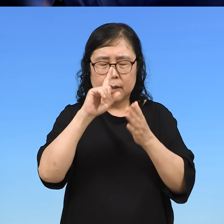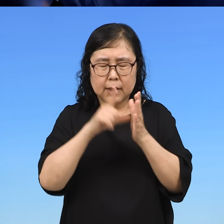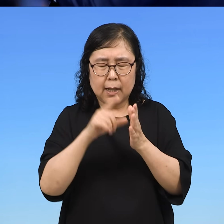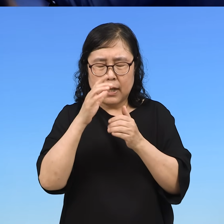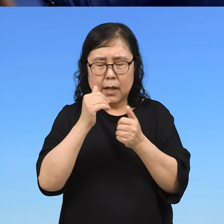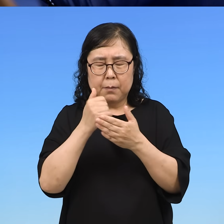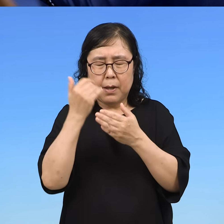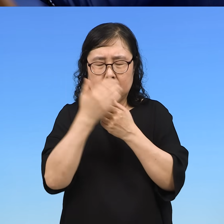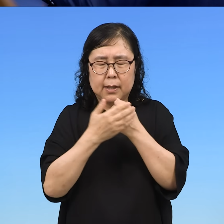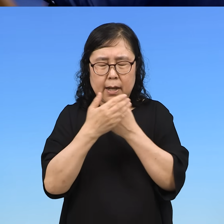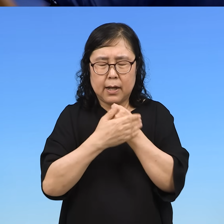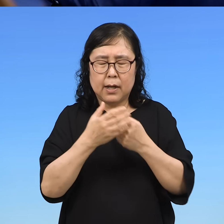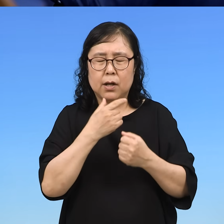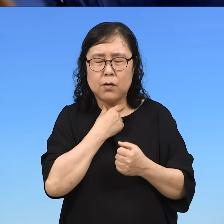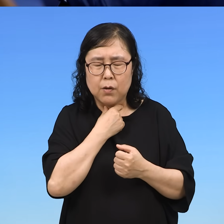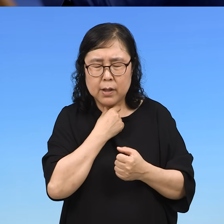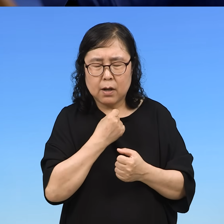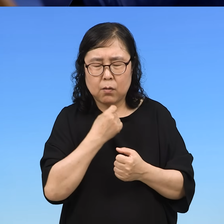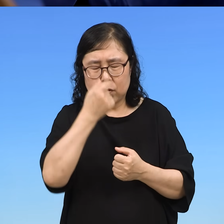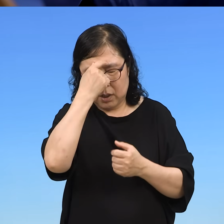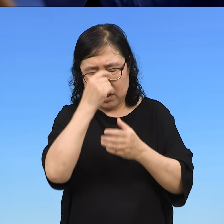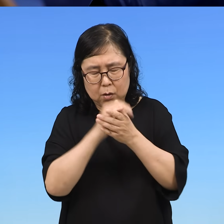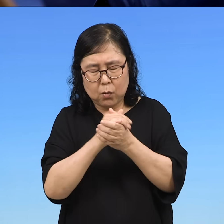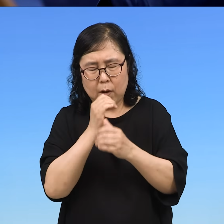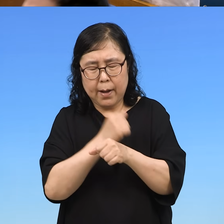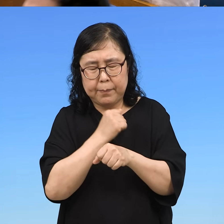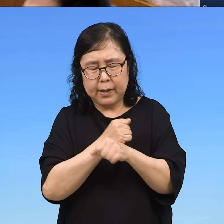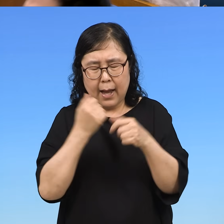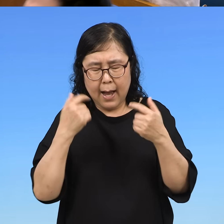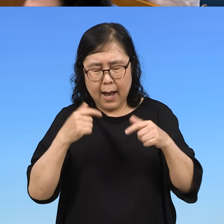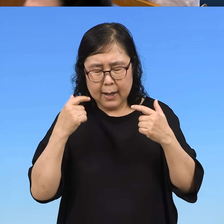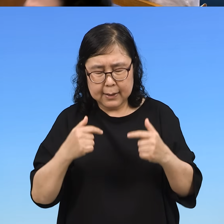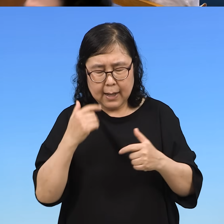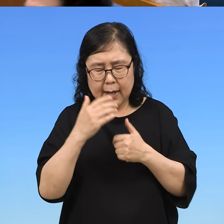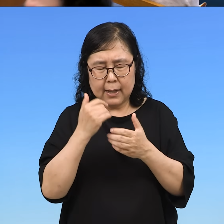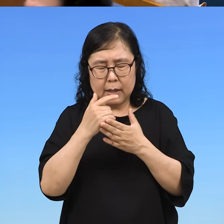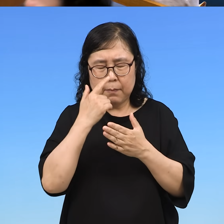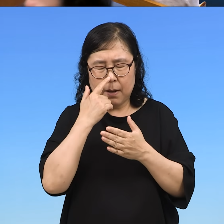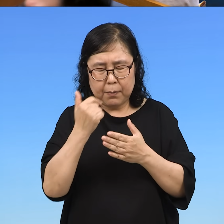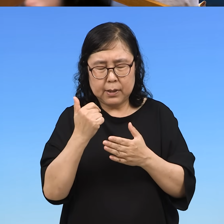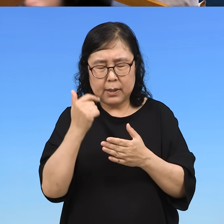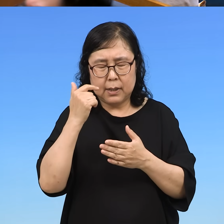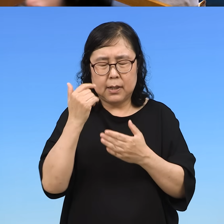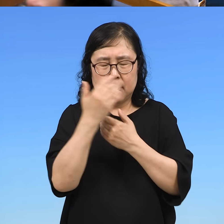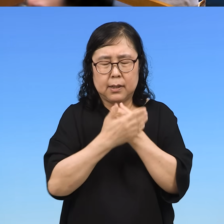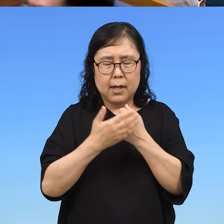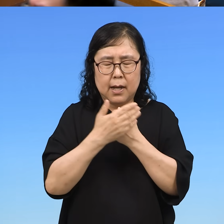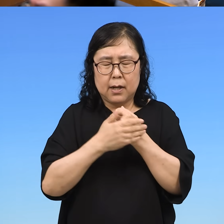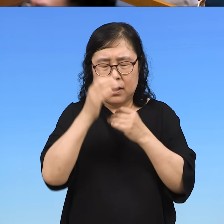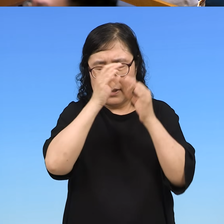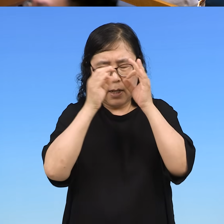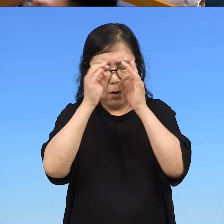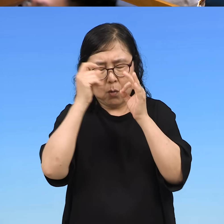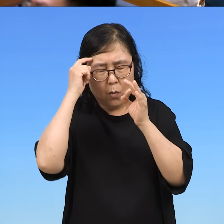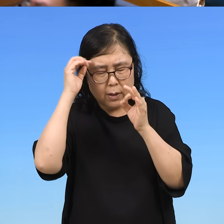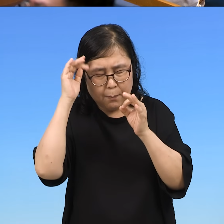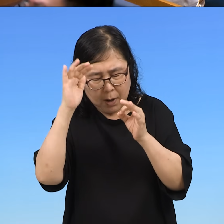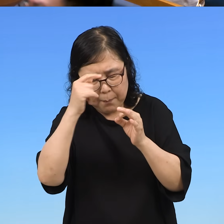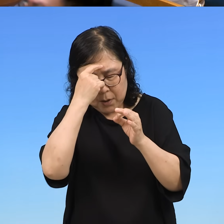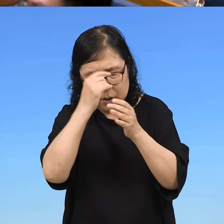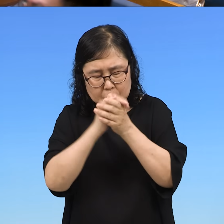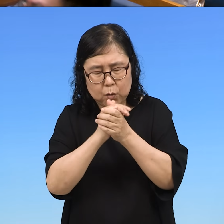아버지 시간하는 은혜를 구하며 기도합니다. 온전한 하나님 은혜를 구하며 사모하며 기도합니다. 하나님